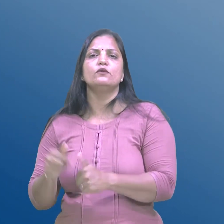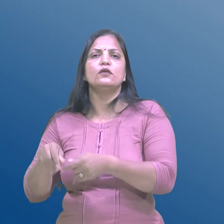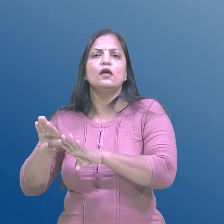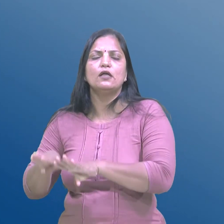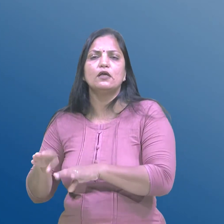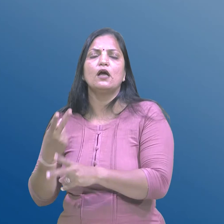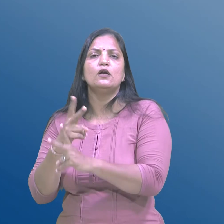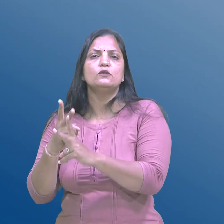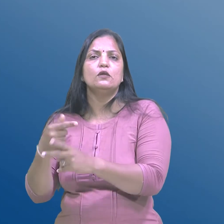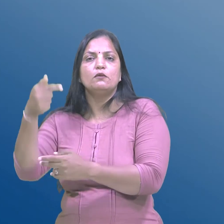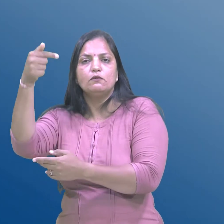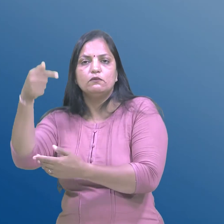અને આવી વ્યક્તિઓને